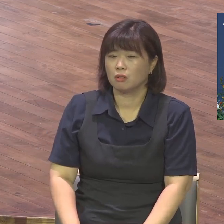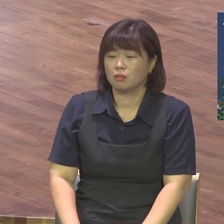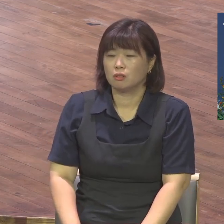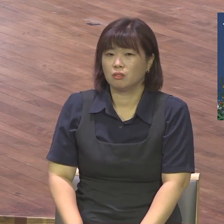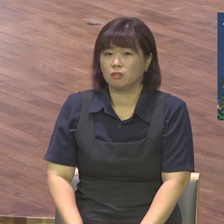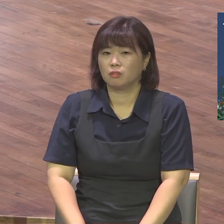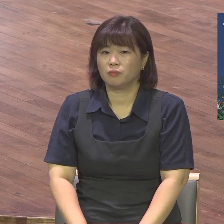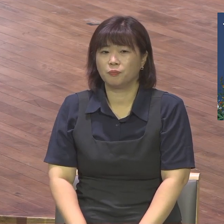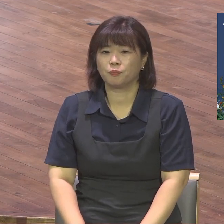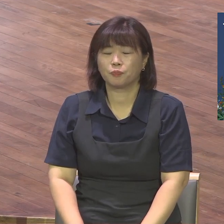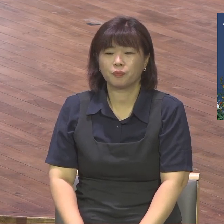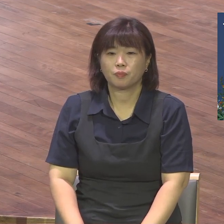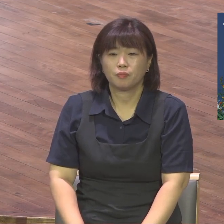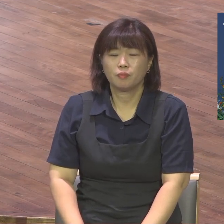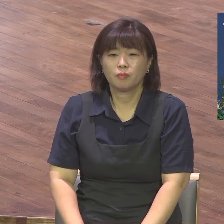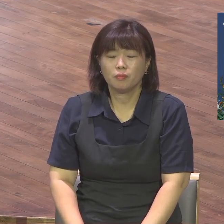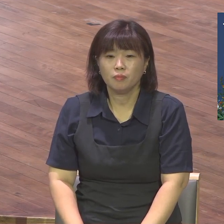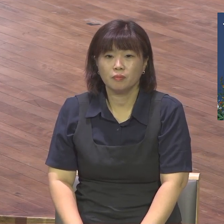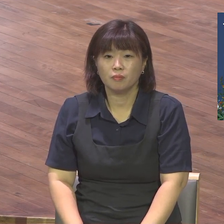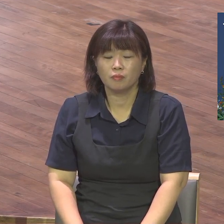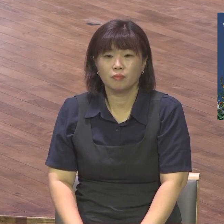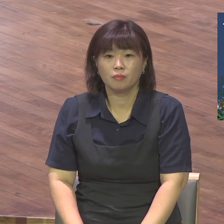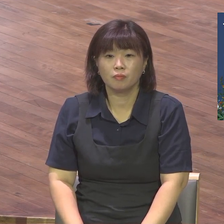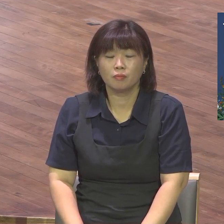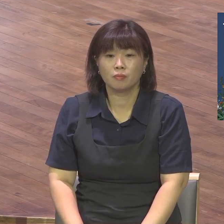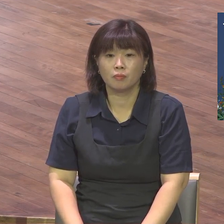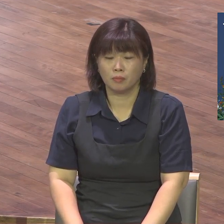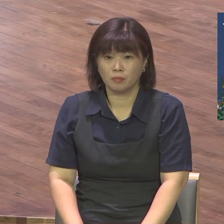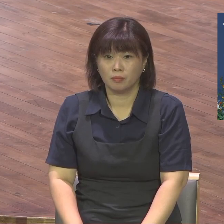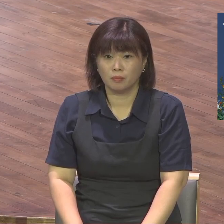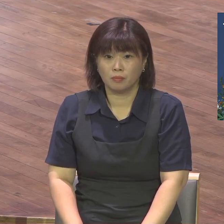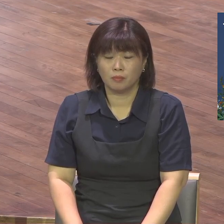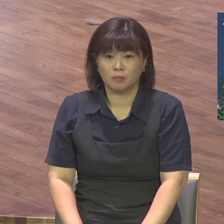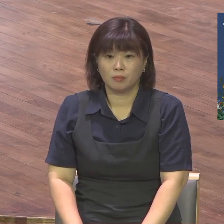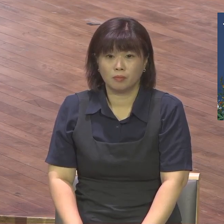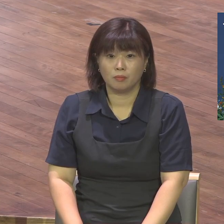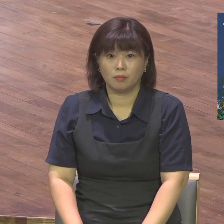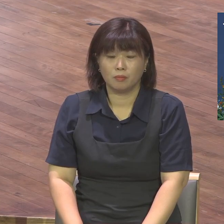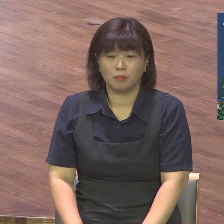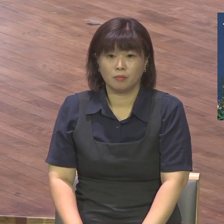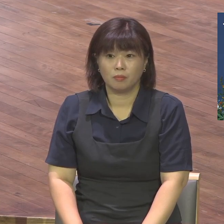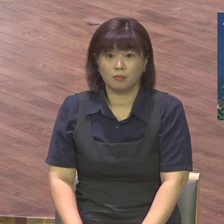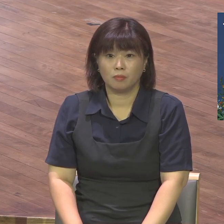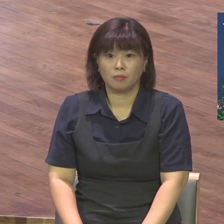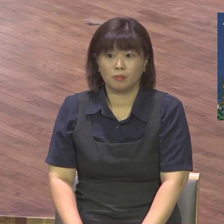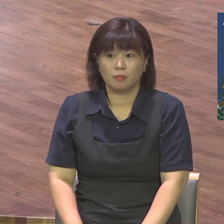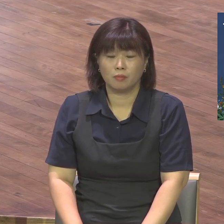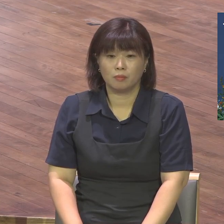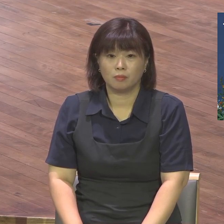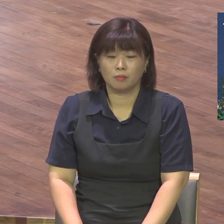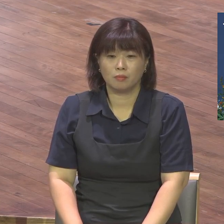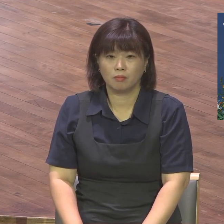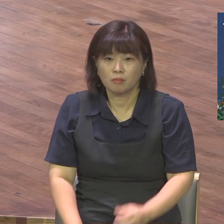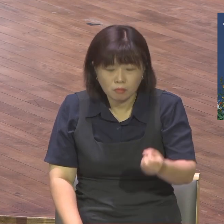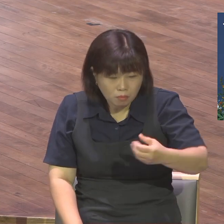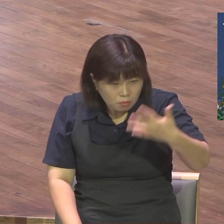자, 여기에 이 프로그램에요. 이 뉴에이지에